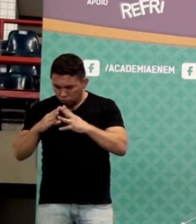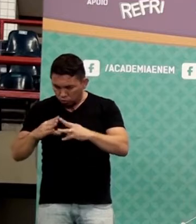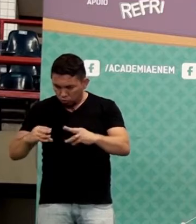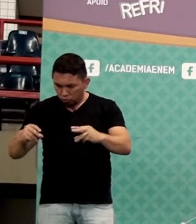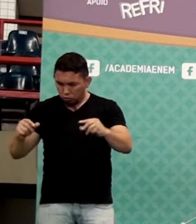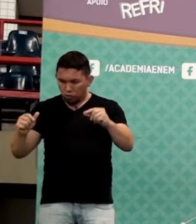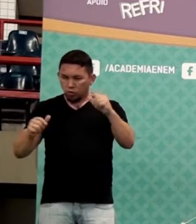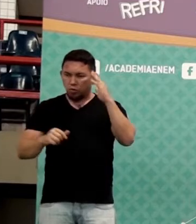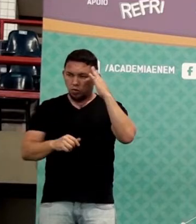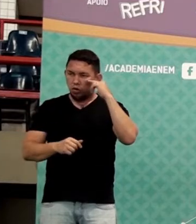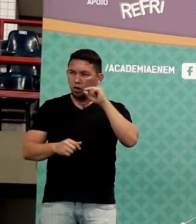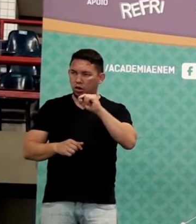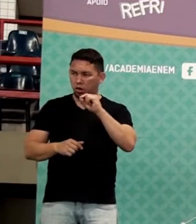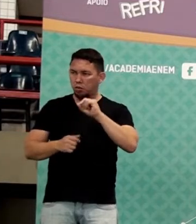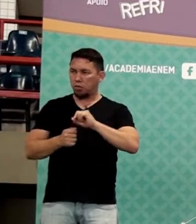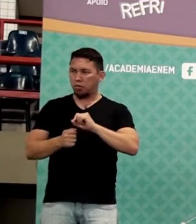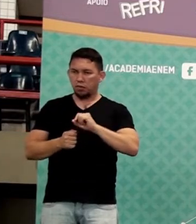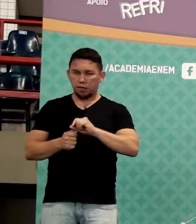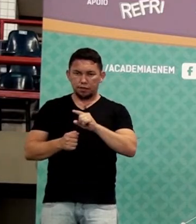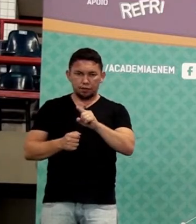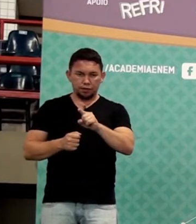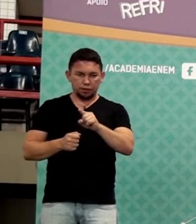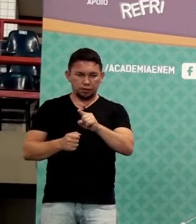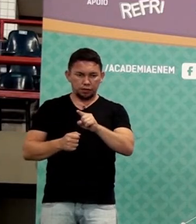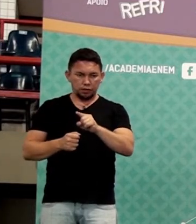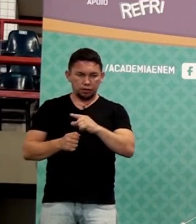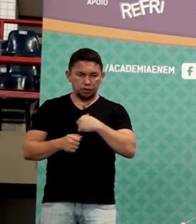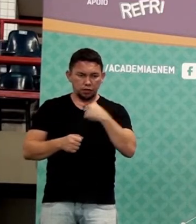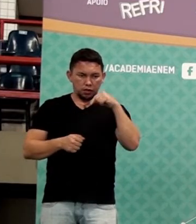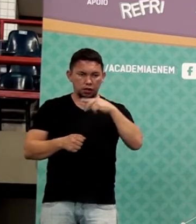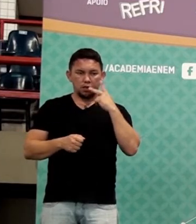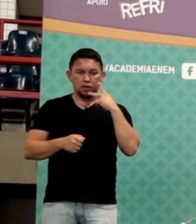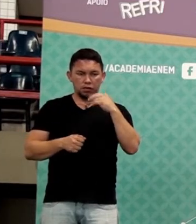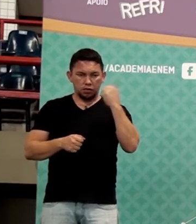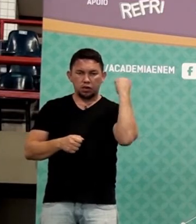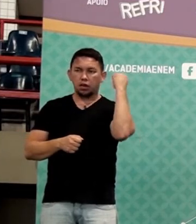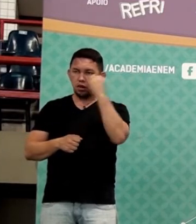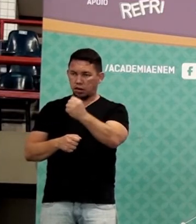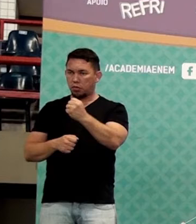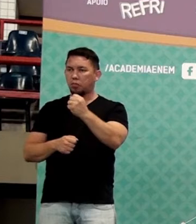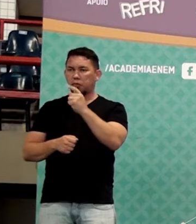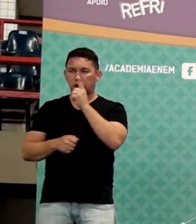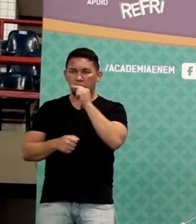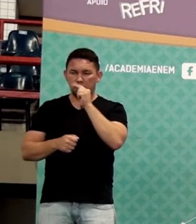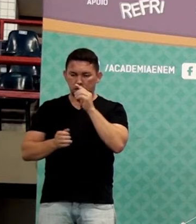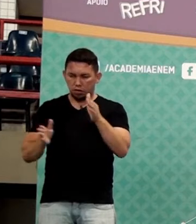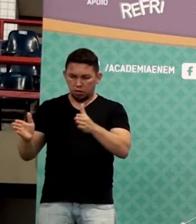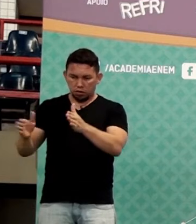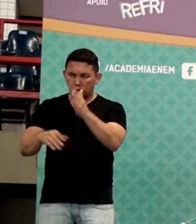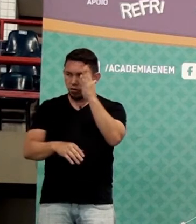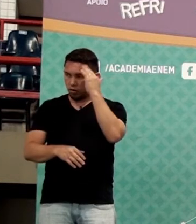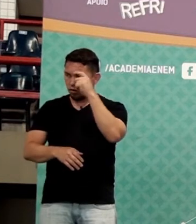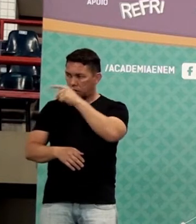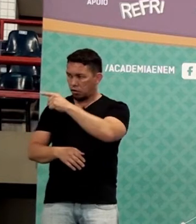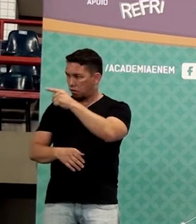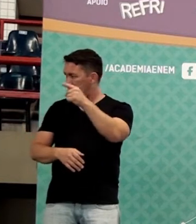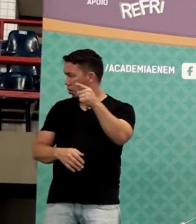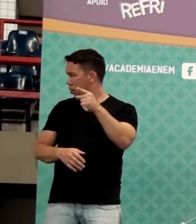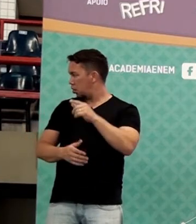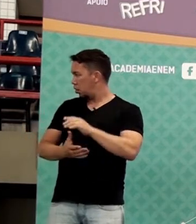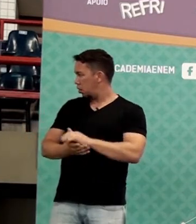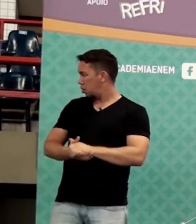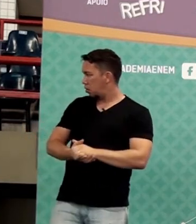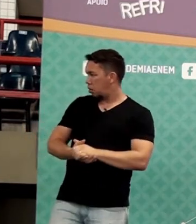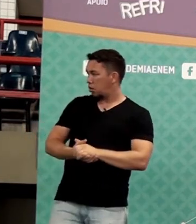pela seca? Vocês sabiam que mataram um rio aqui em Fortaleza? Sabiam?